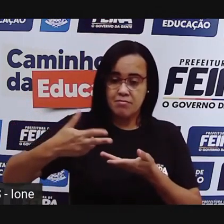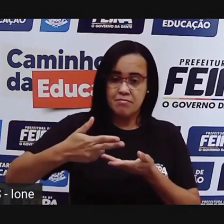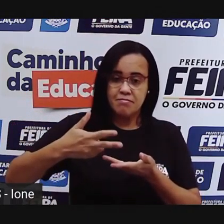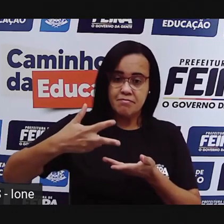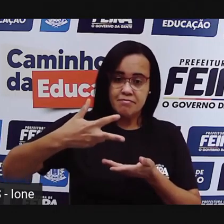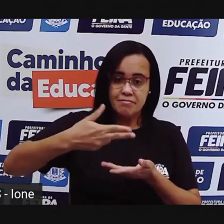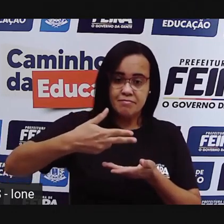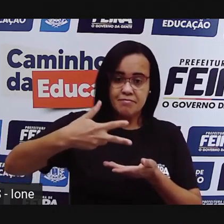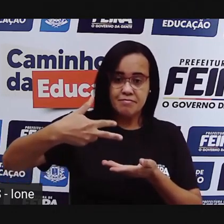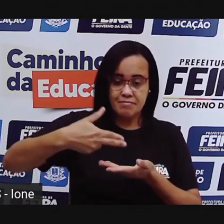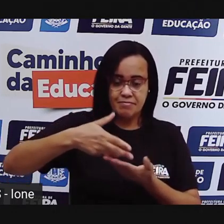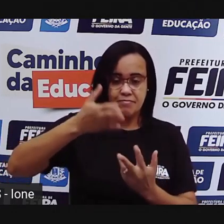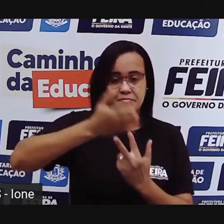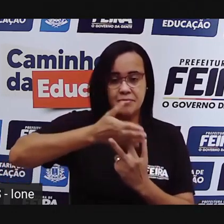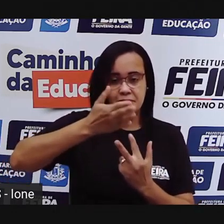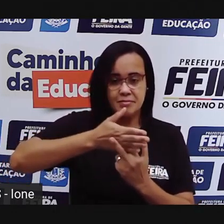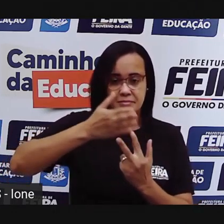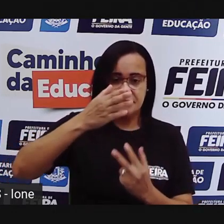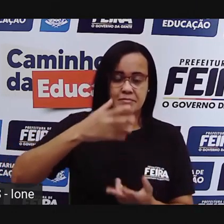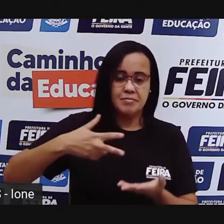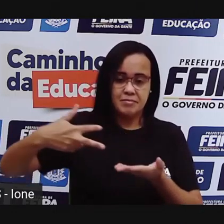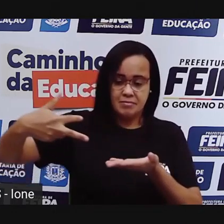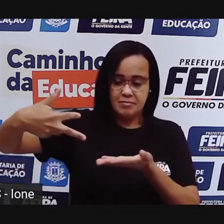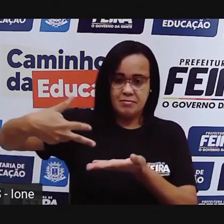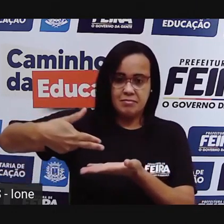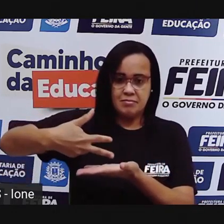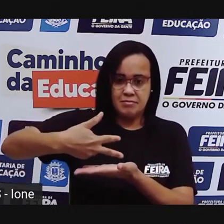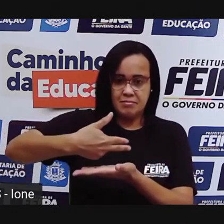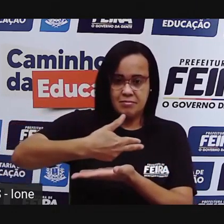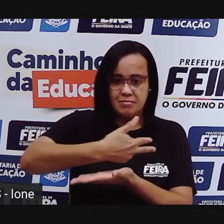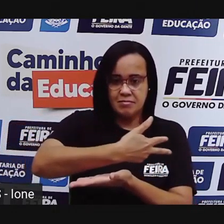a metade. Pega a tesoura aí.